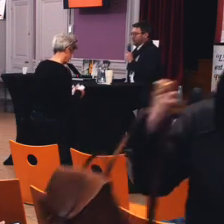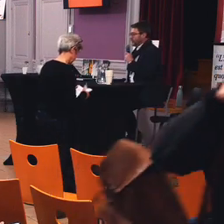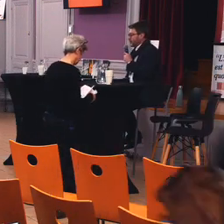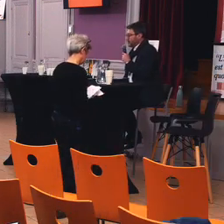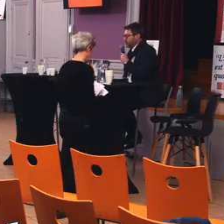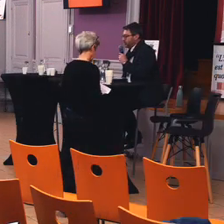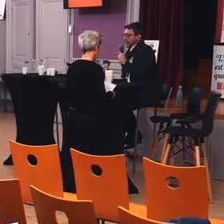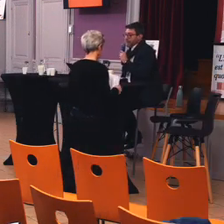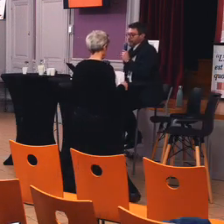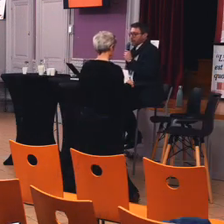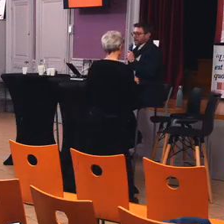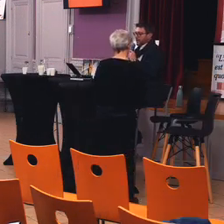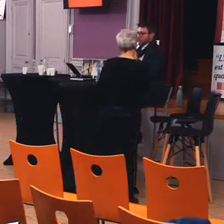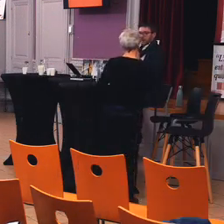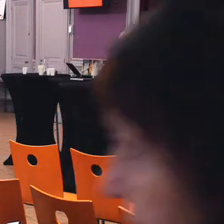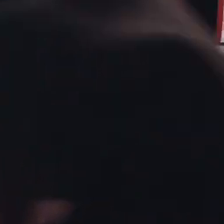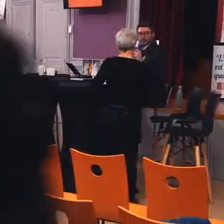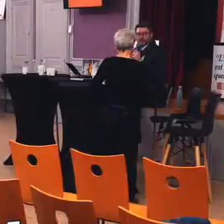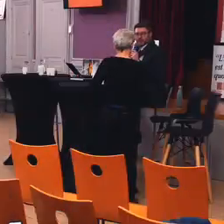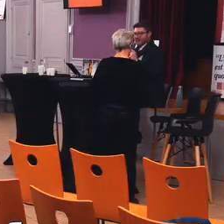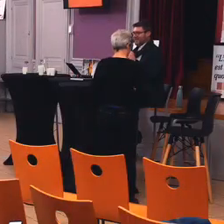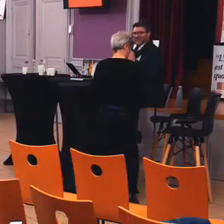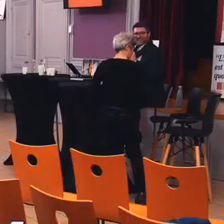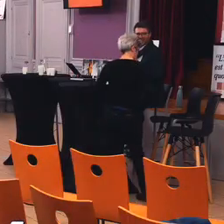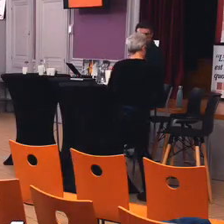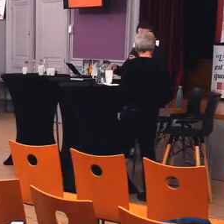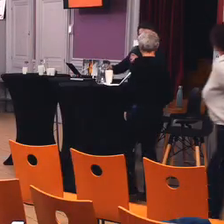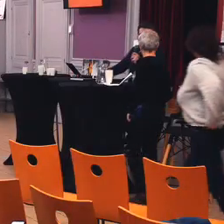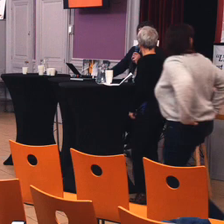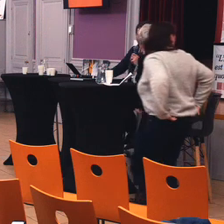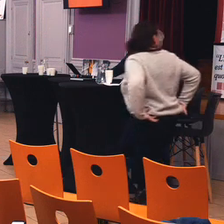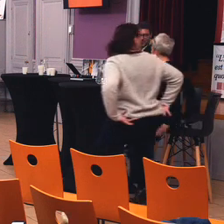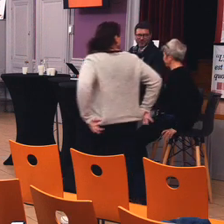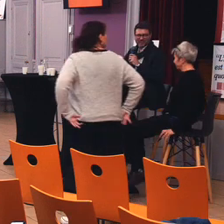sans plus tarder ce que nous sommes à peine en retard mais c'est à peu près correct